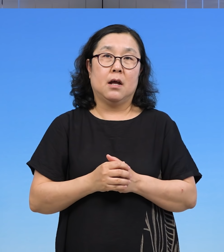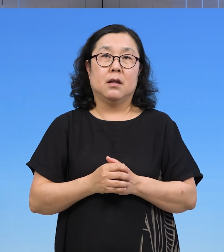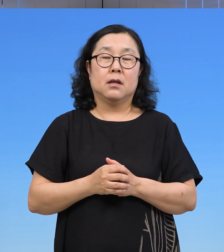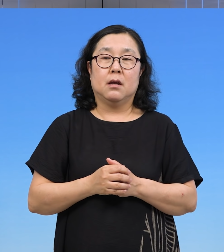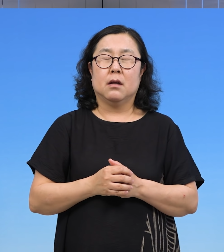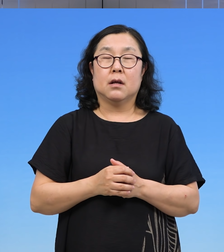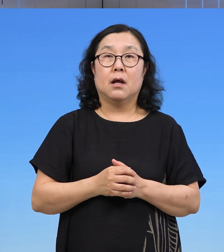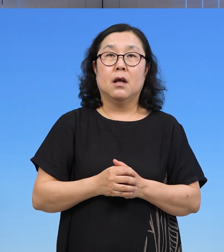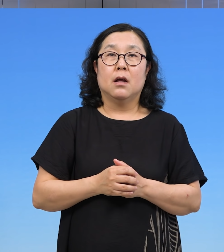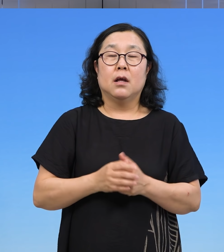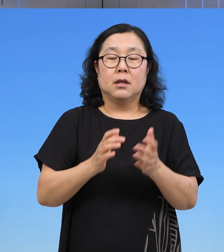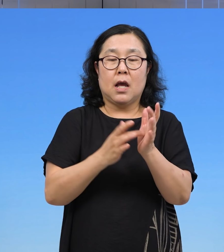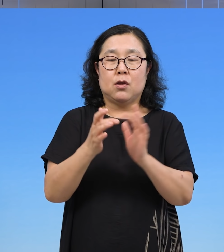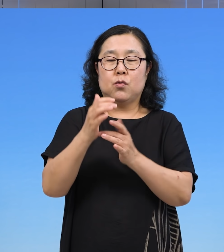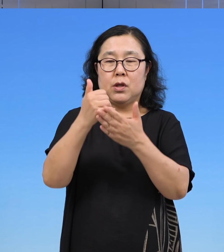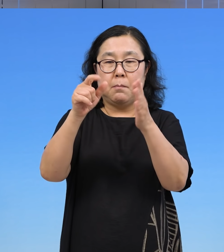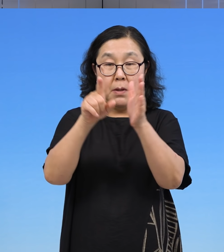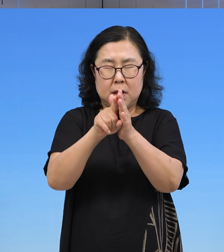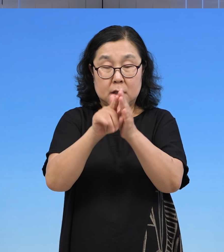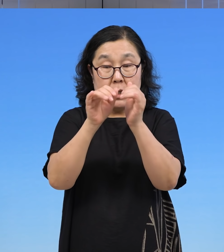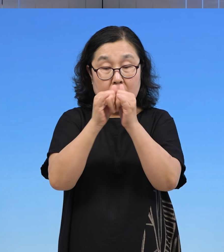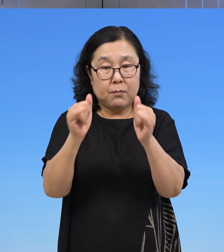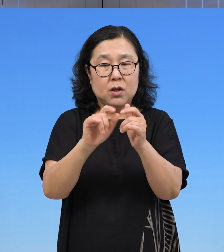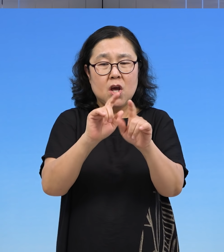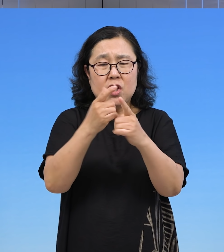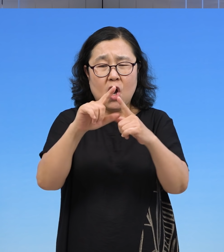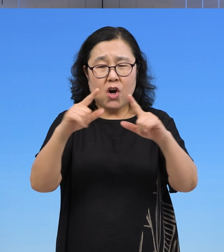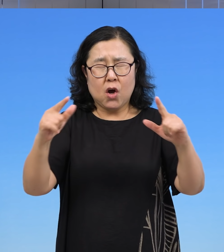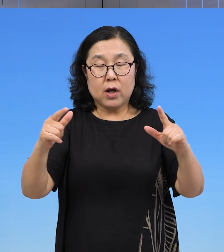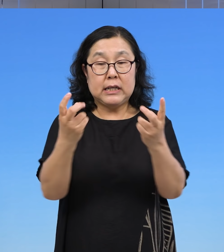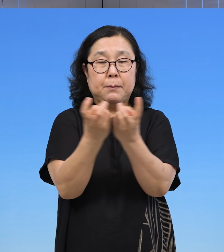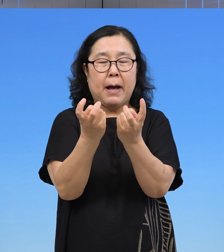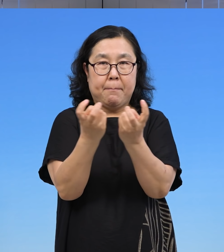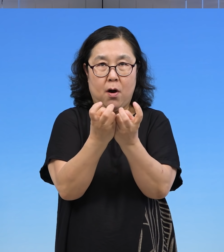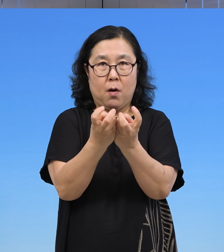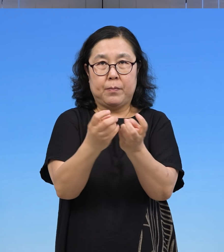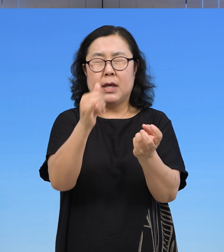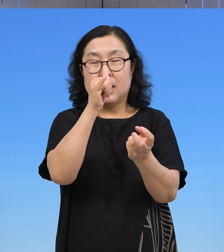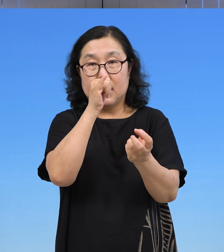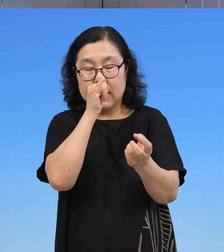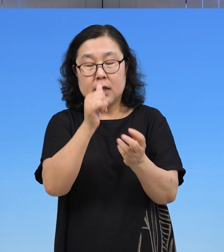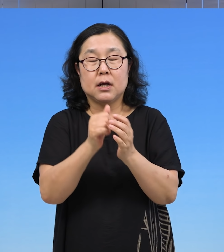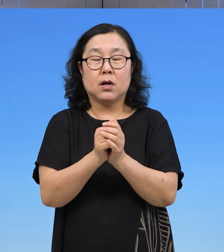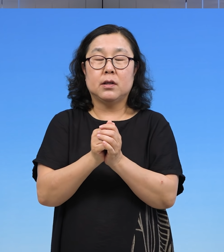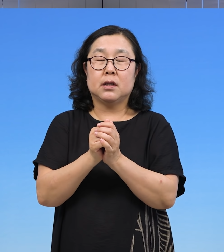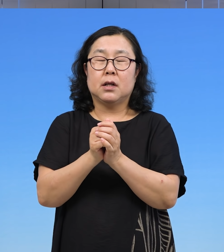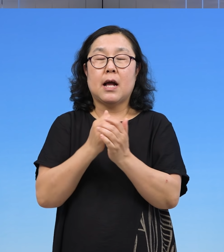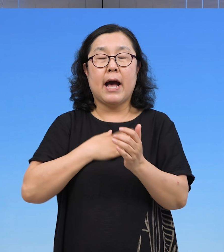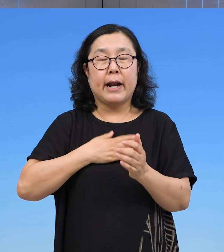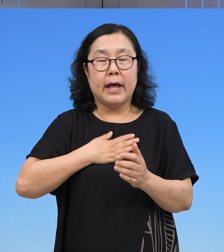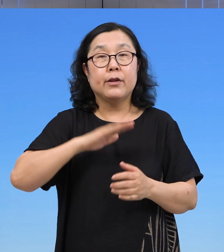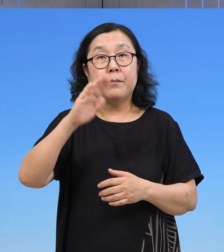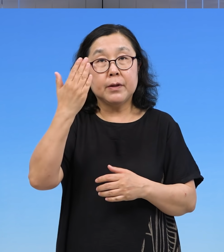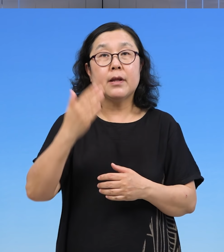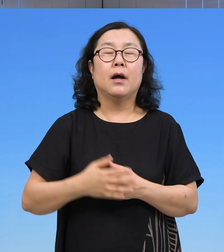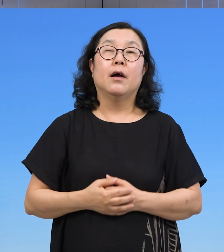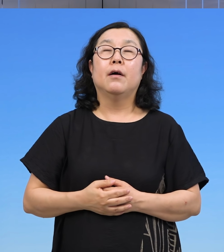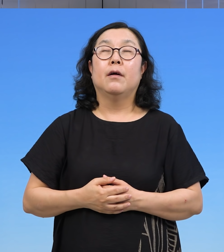아닙니다 걸도 있고 개도 있고 유토 있고